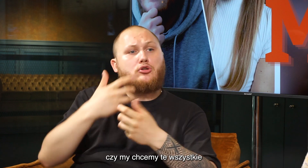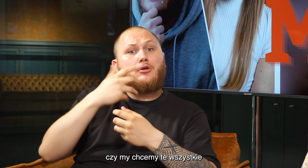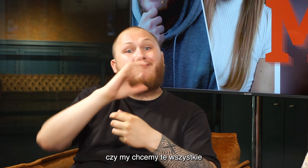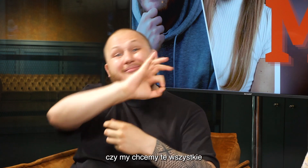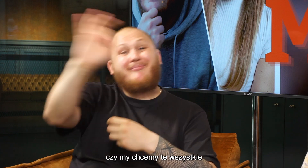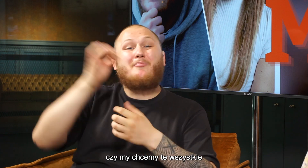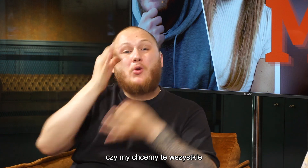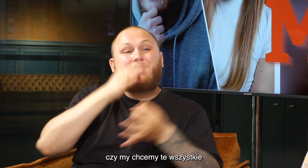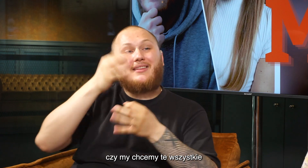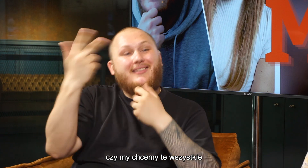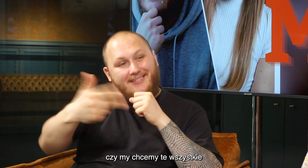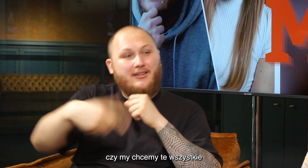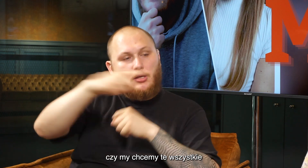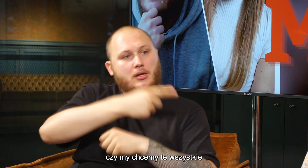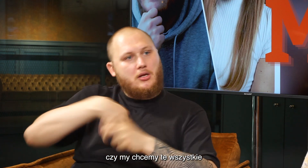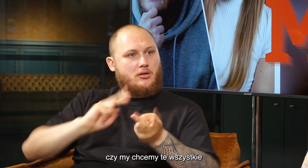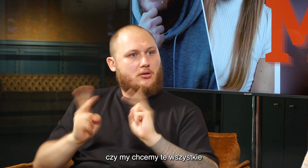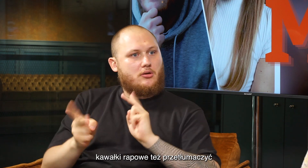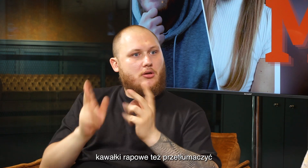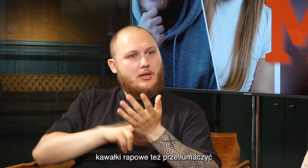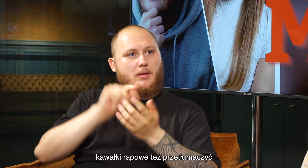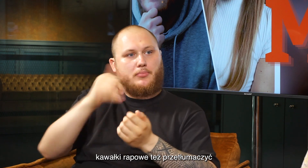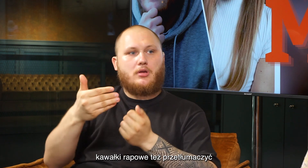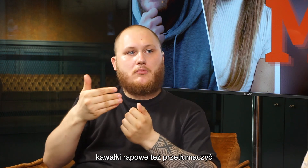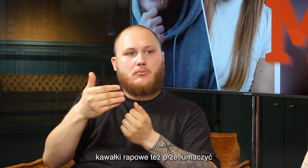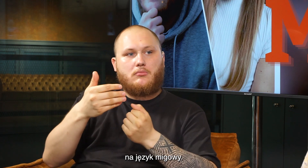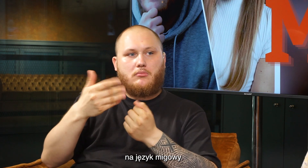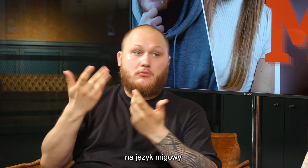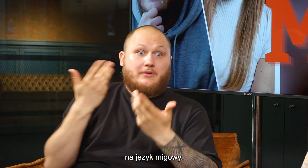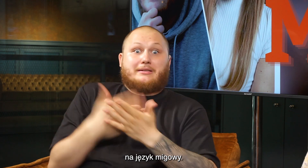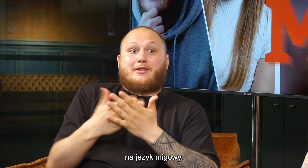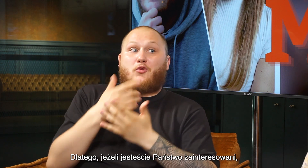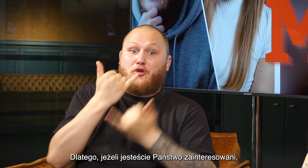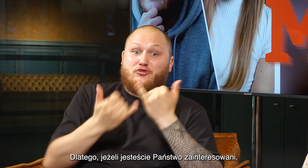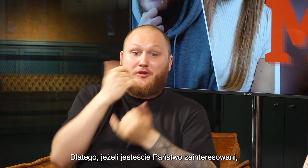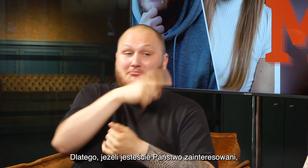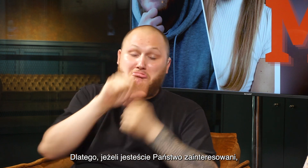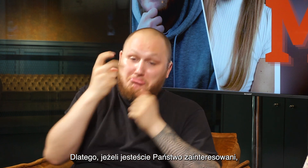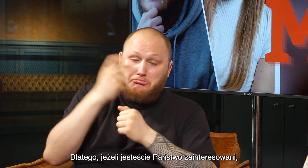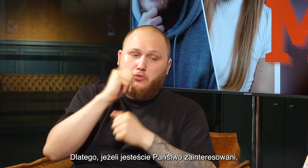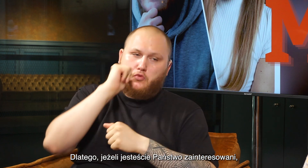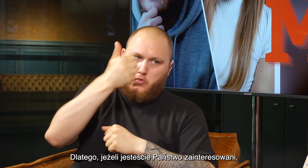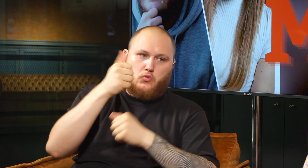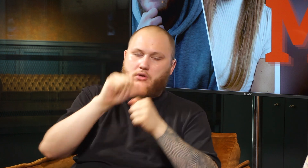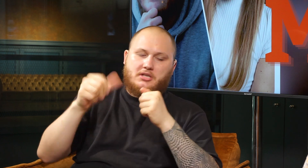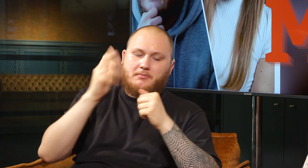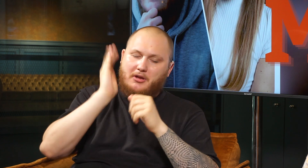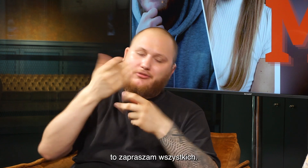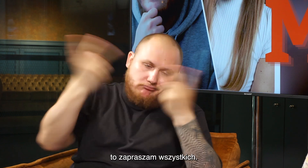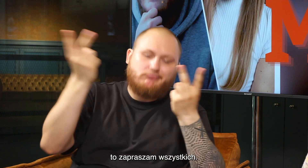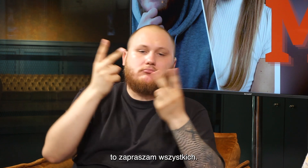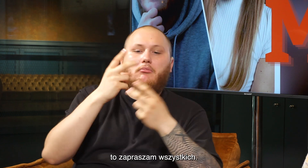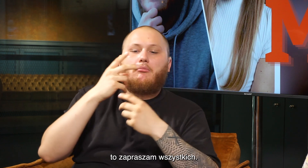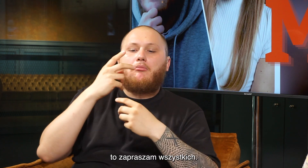czy my chcemy te wszystkie kawałki rapowe też przetłumaczyć na język migowy. Dlatego, jeżeli jesteście Państwo